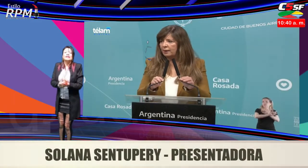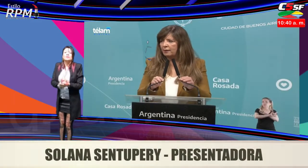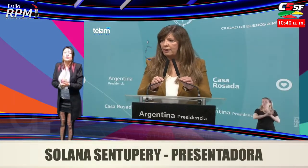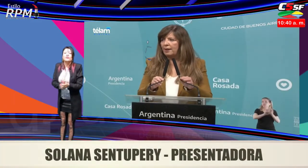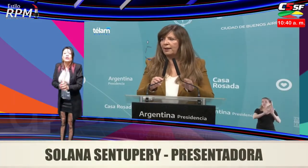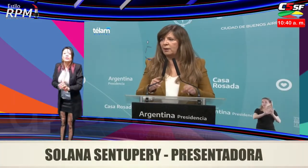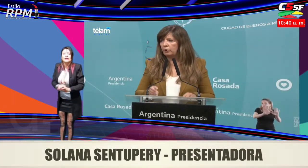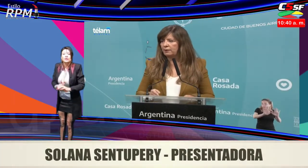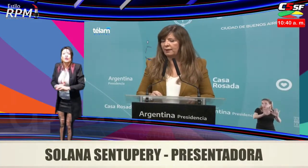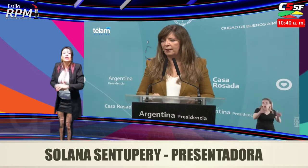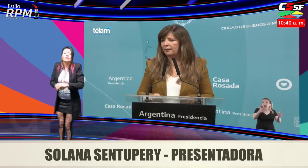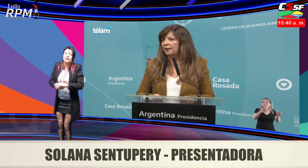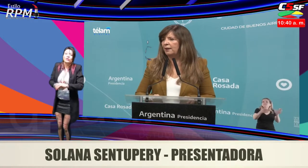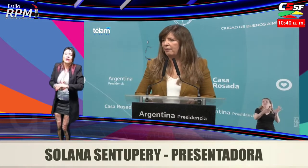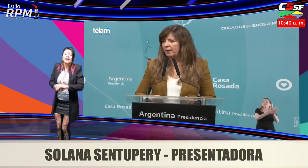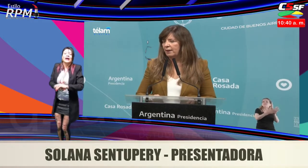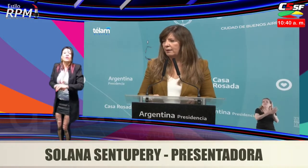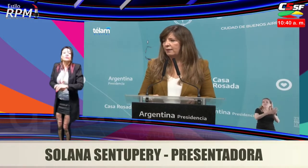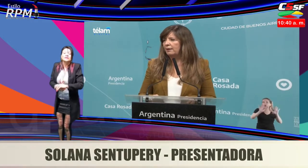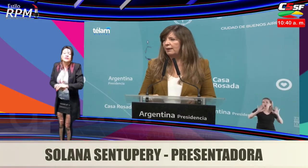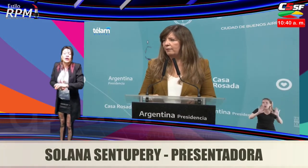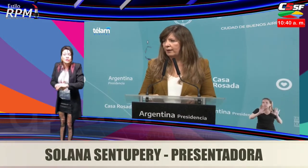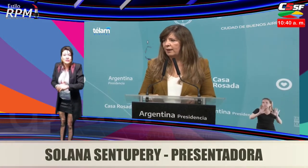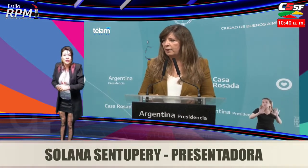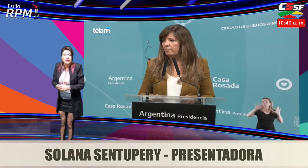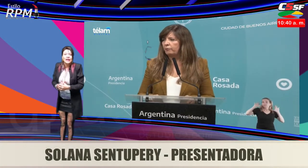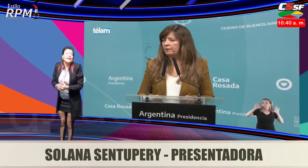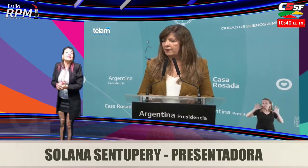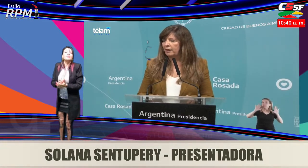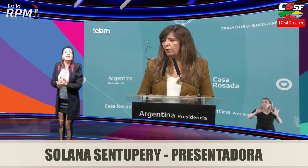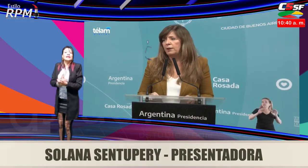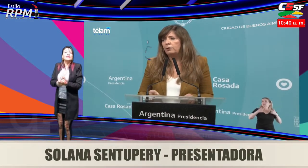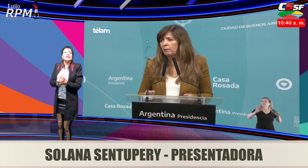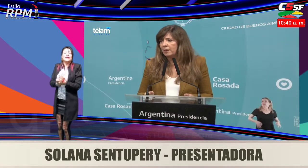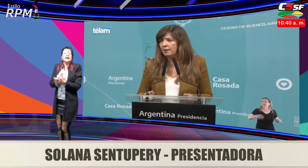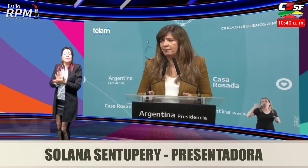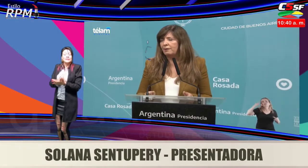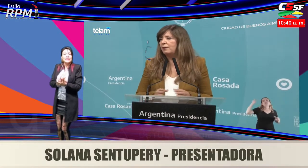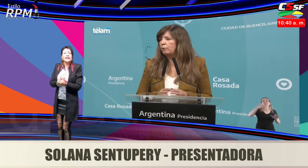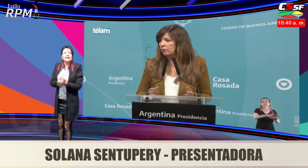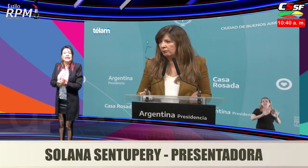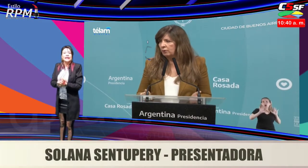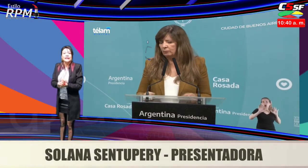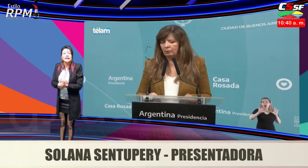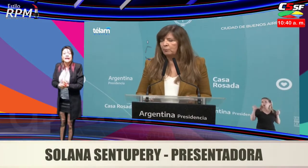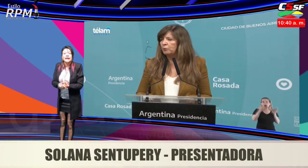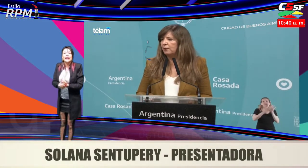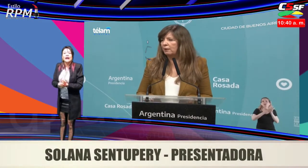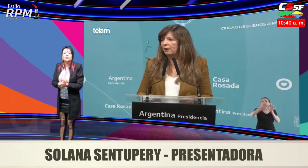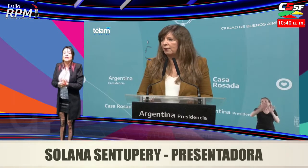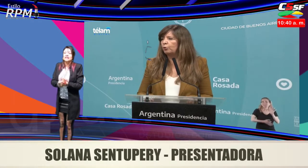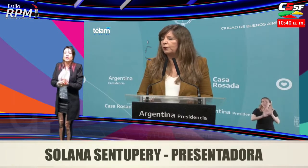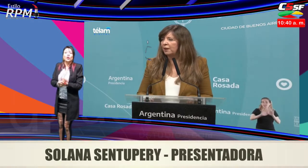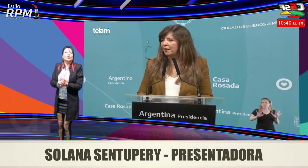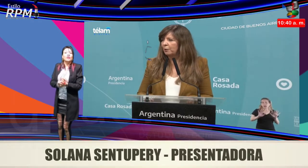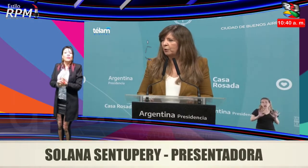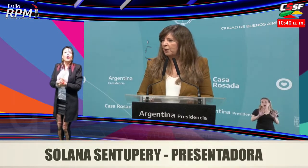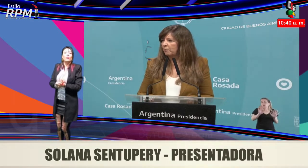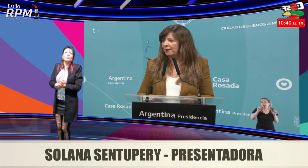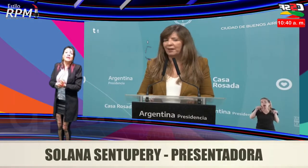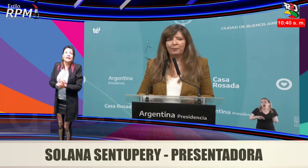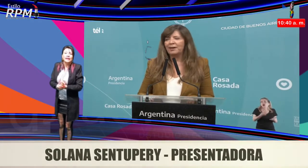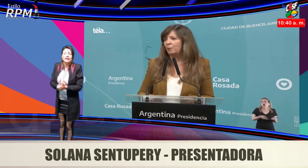tipo fraudulento con respecto a lo que es la acusación hacia la presidenta Cristina Kirchner en la causa que ya todos conocemos